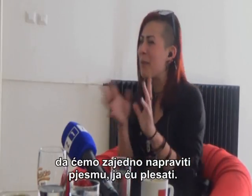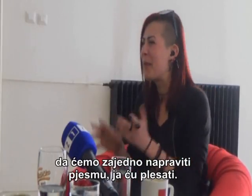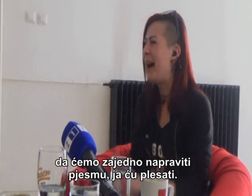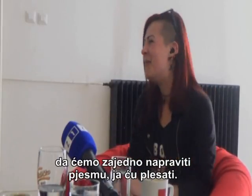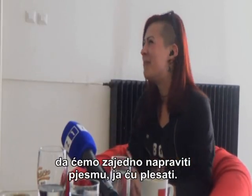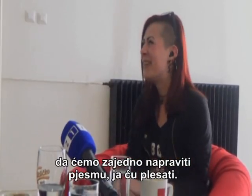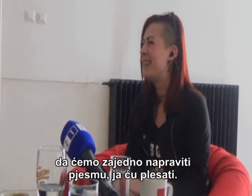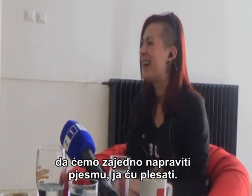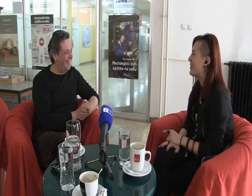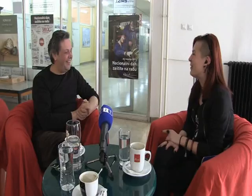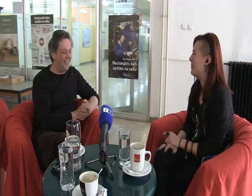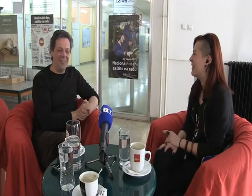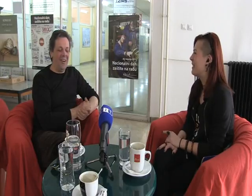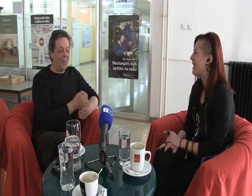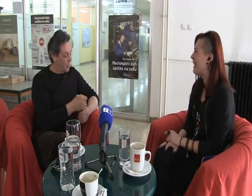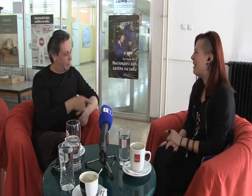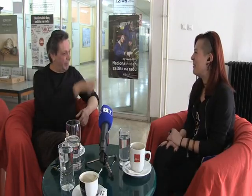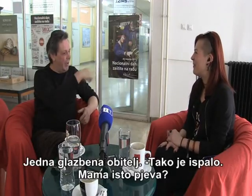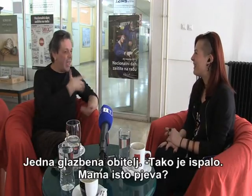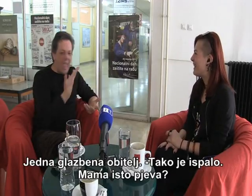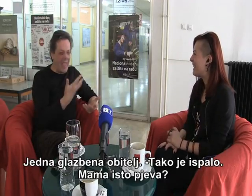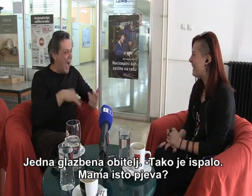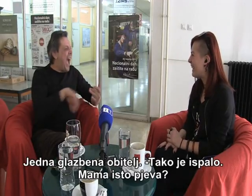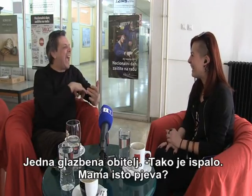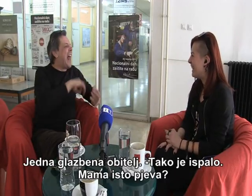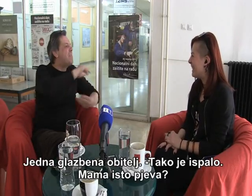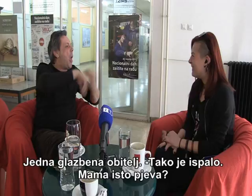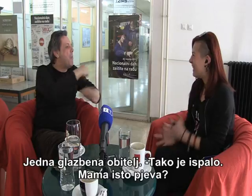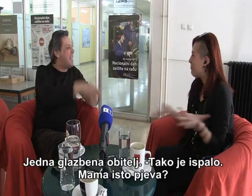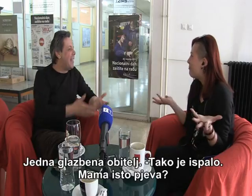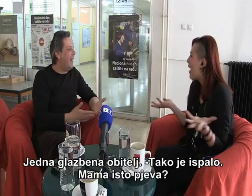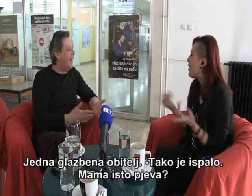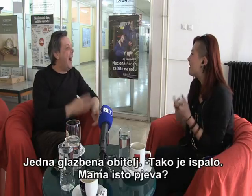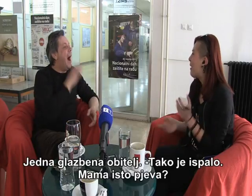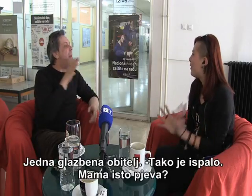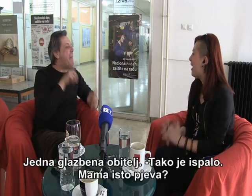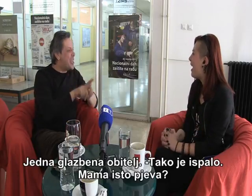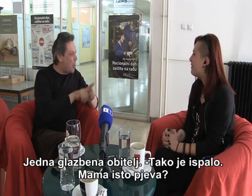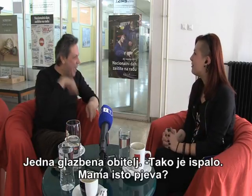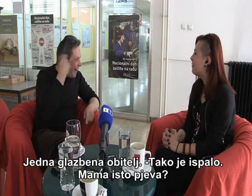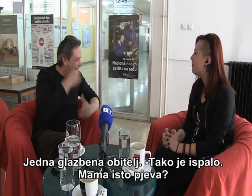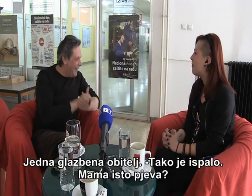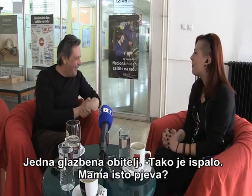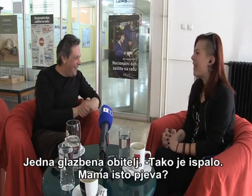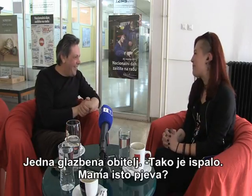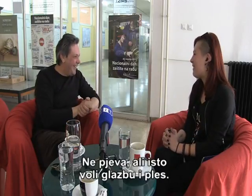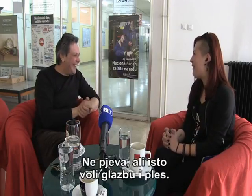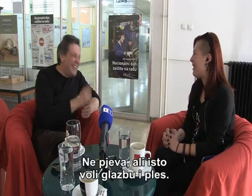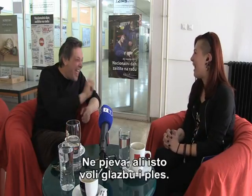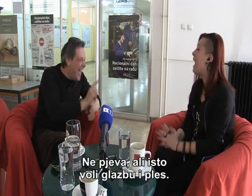bla. Odlično, jedna glazbena obitelj. Tako isto. Mama da. Isto pjeva. Ne pjeva. Ne.